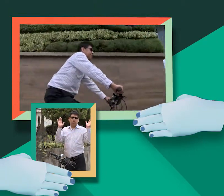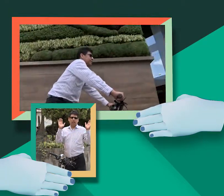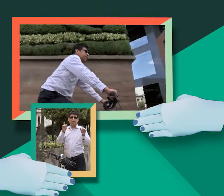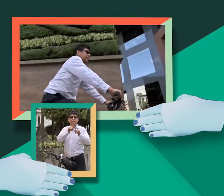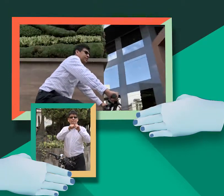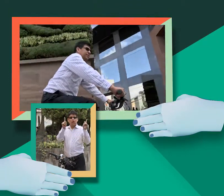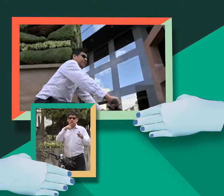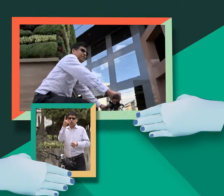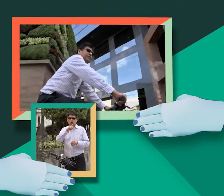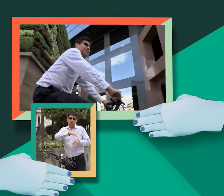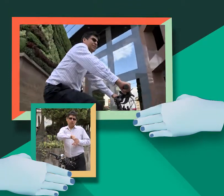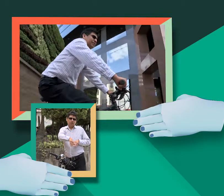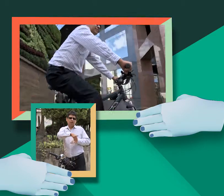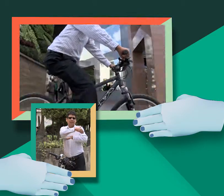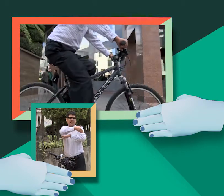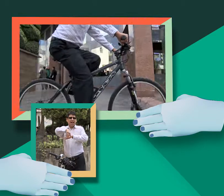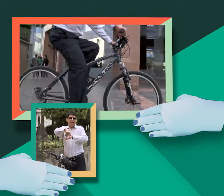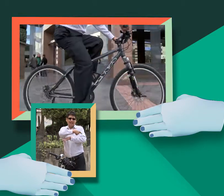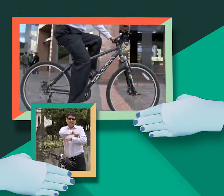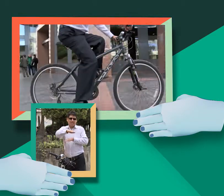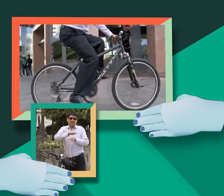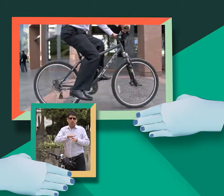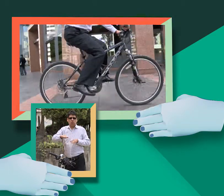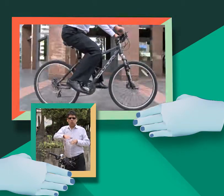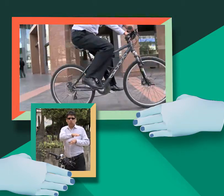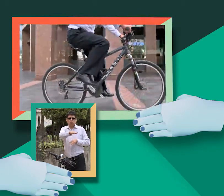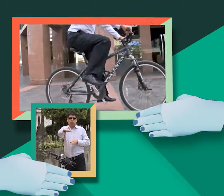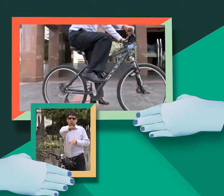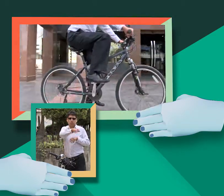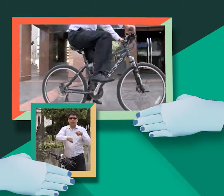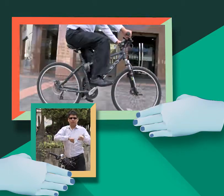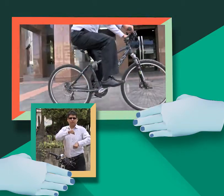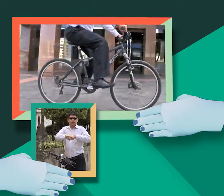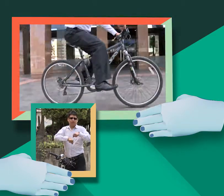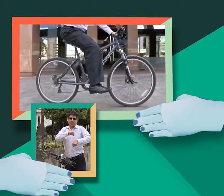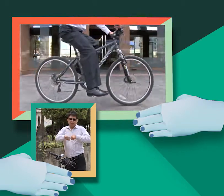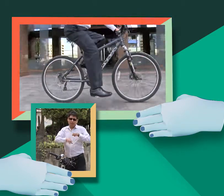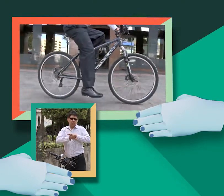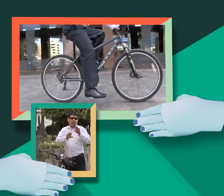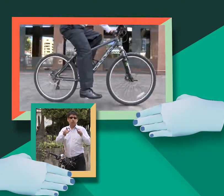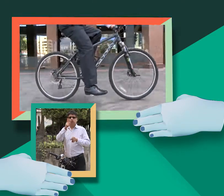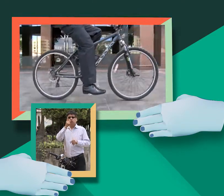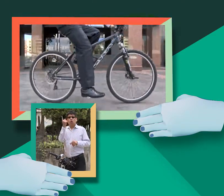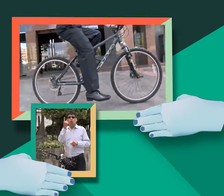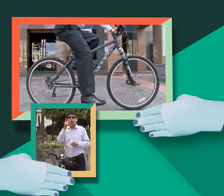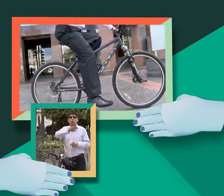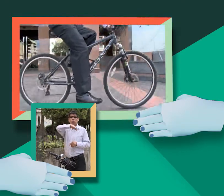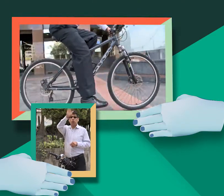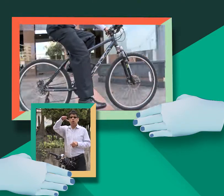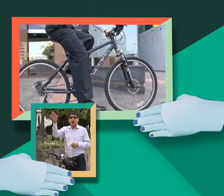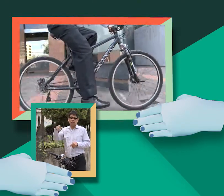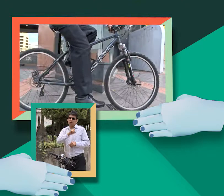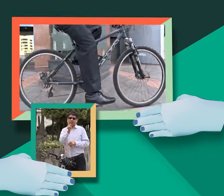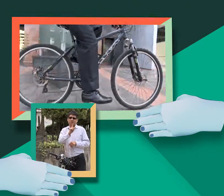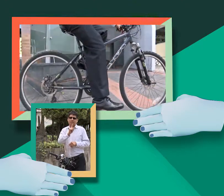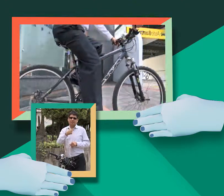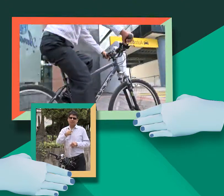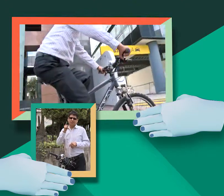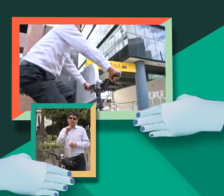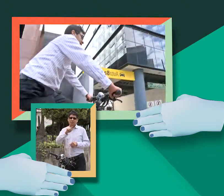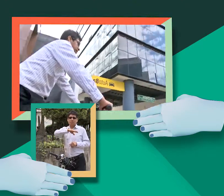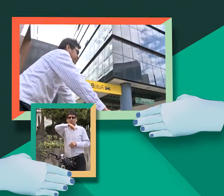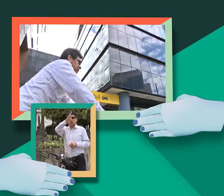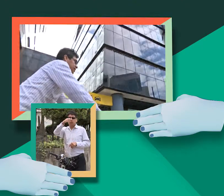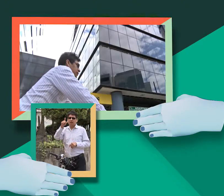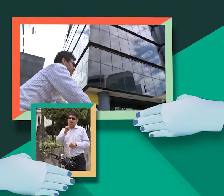soy libre e independiente el único reparo que tengo es que no me gusta hacer ciclismo de montaña le tengo un